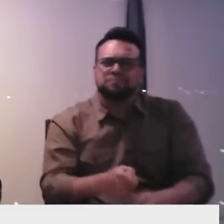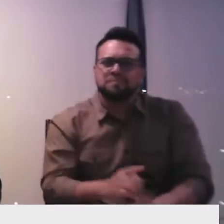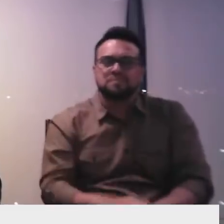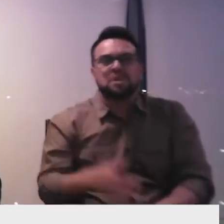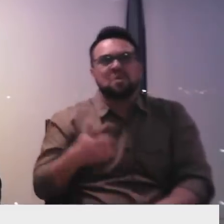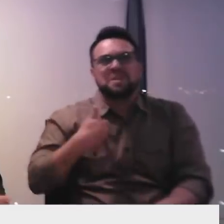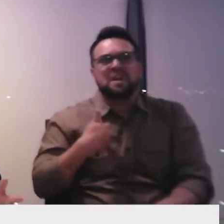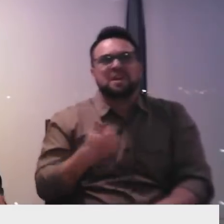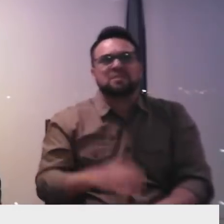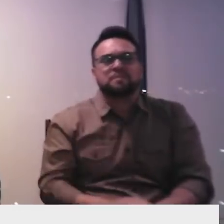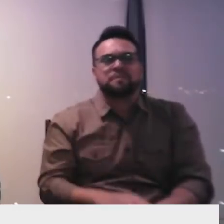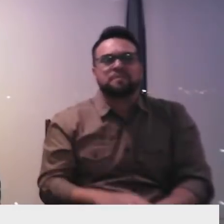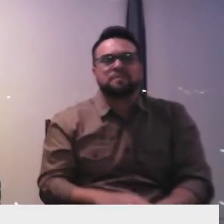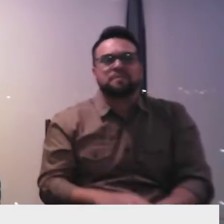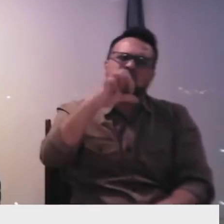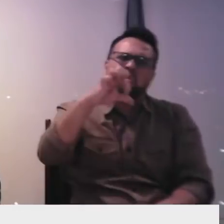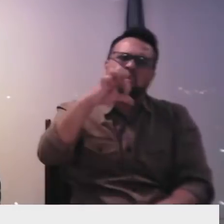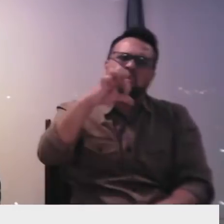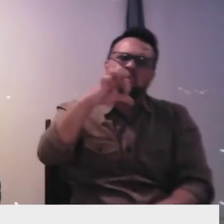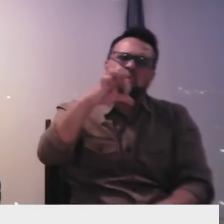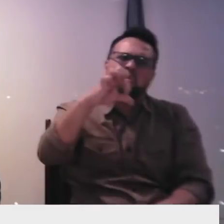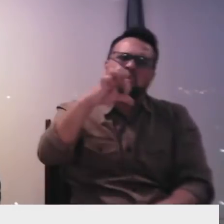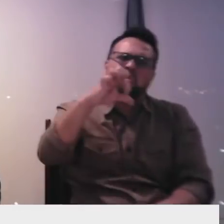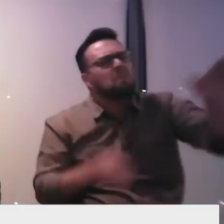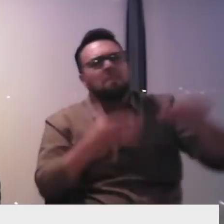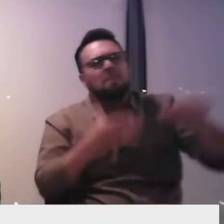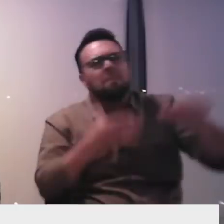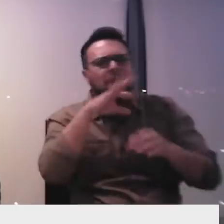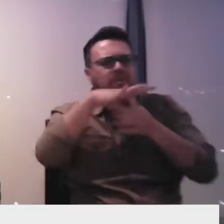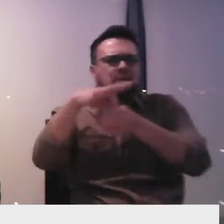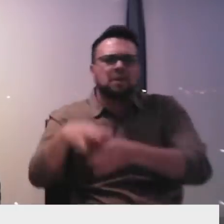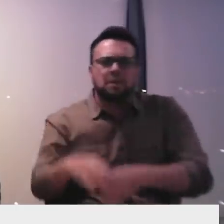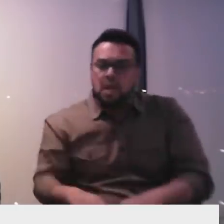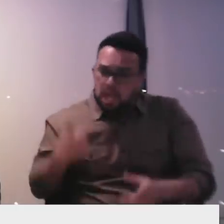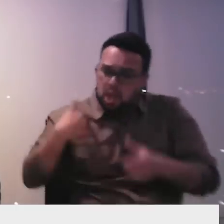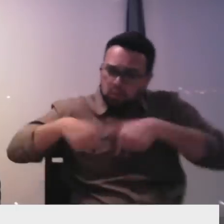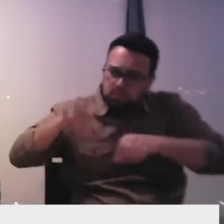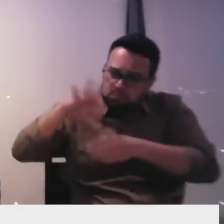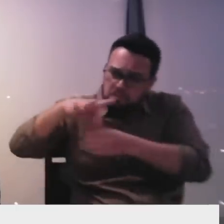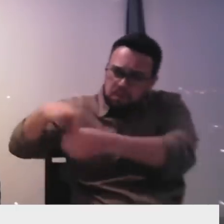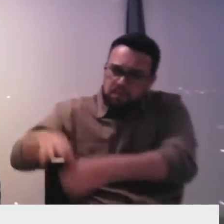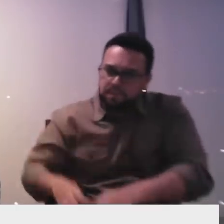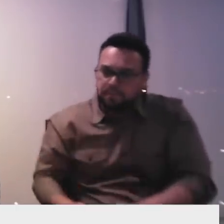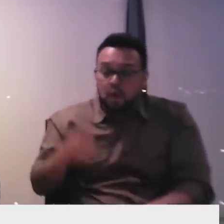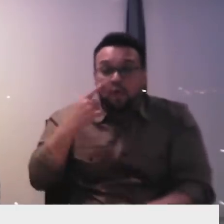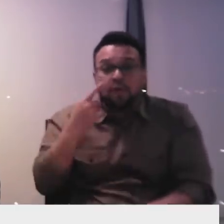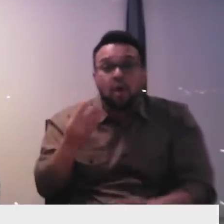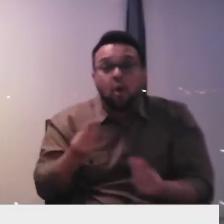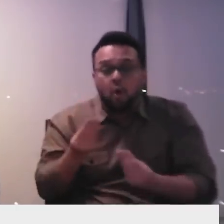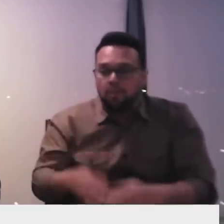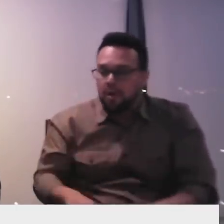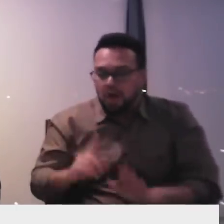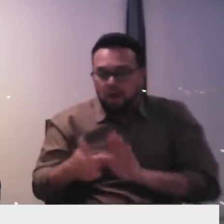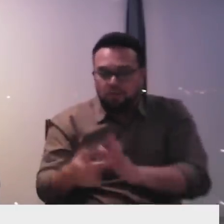ali 8 para 9 anos. Daí, você está plantando arroz? Vai lá me mostrar como é que você planta arroz. Eu